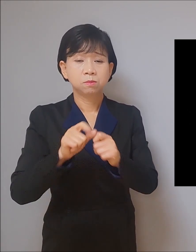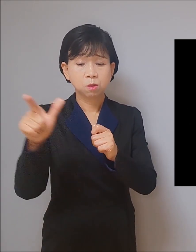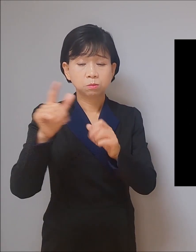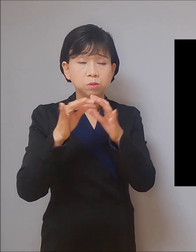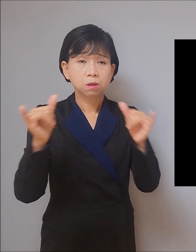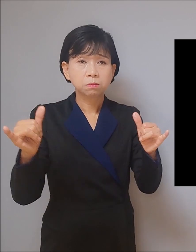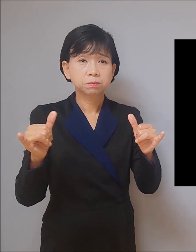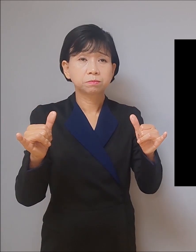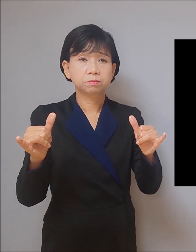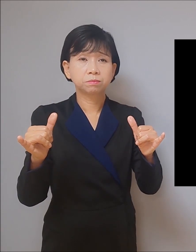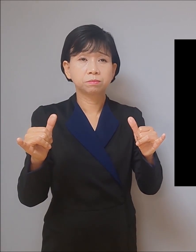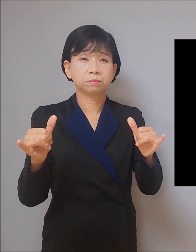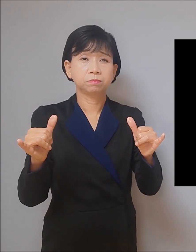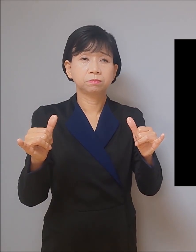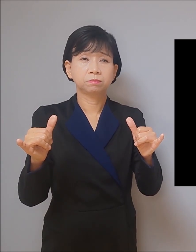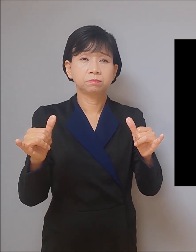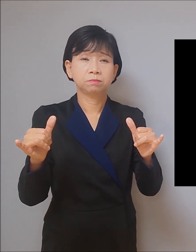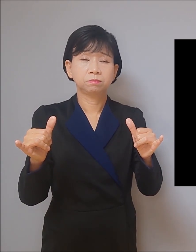대부분의 사람들은